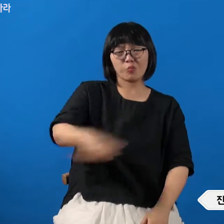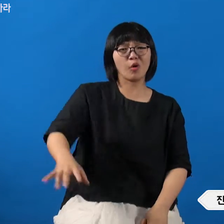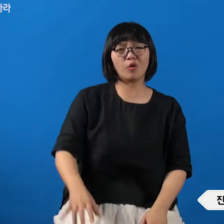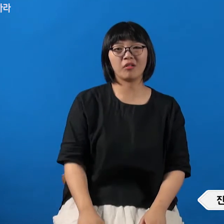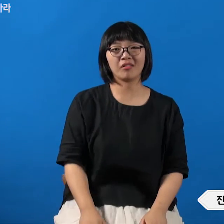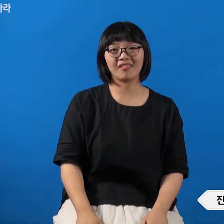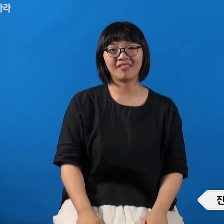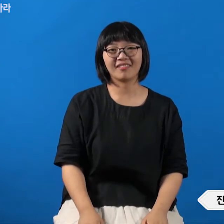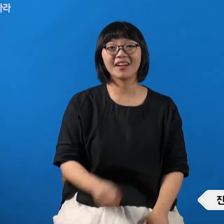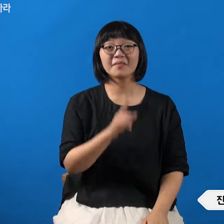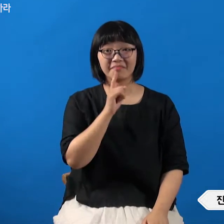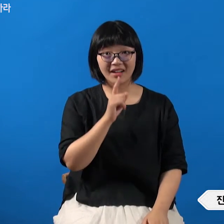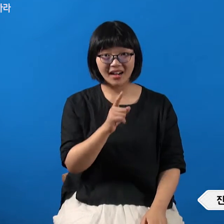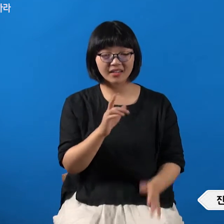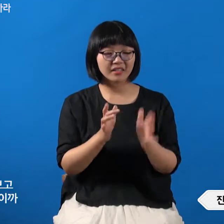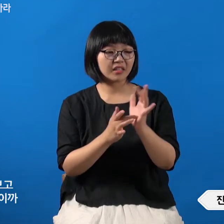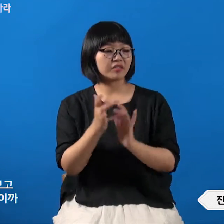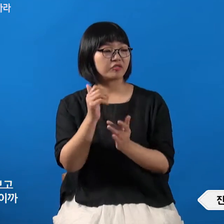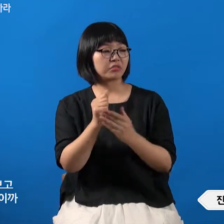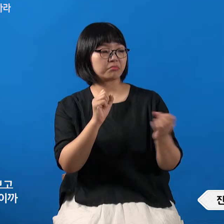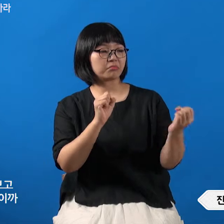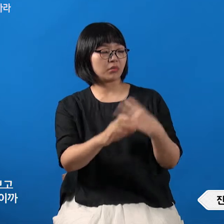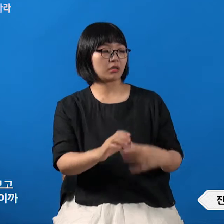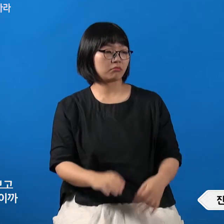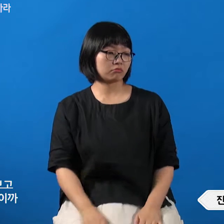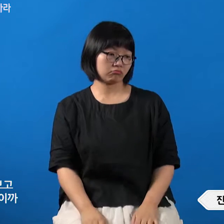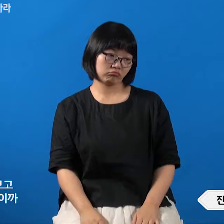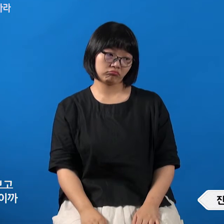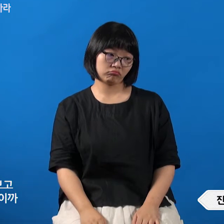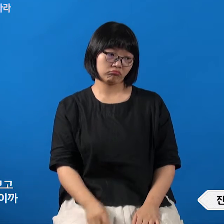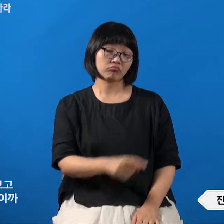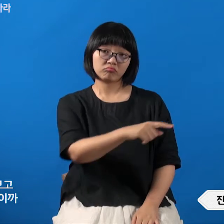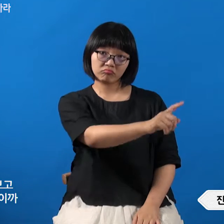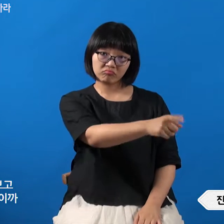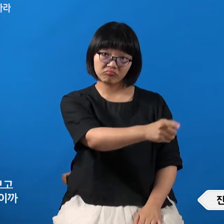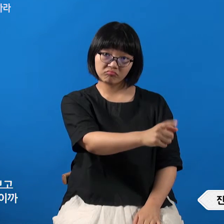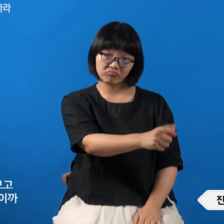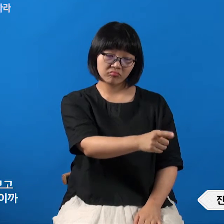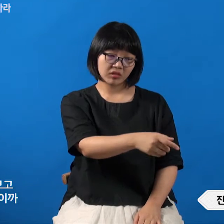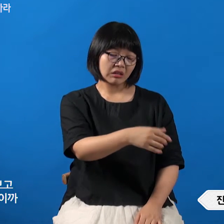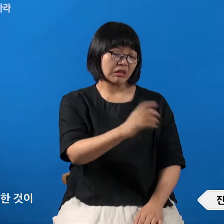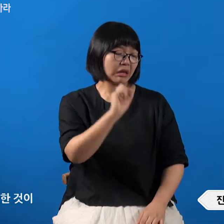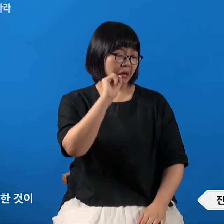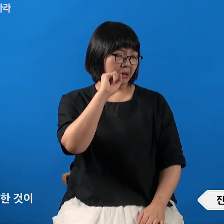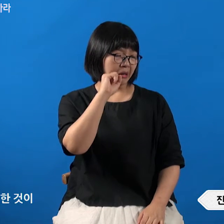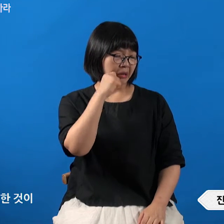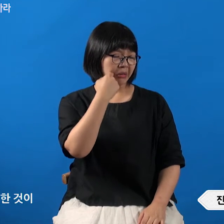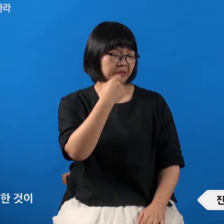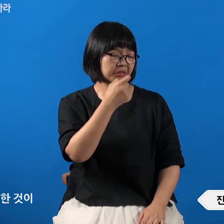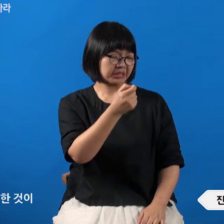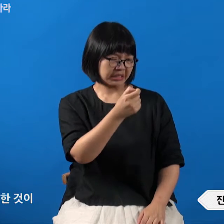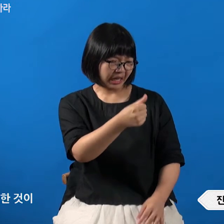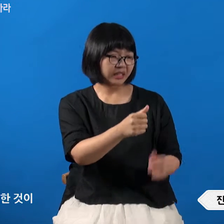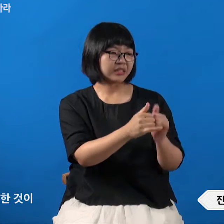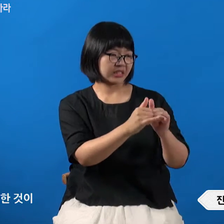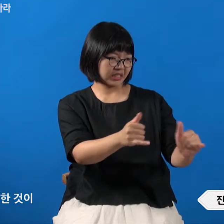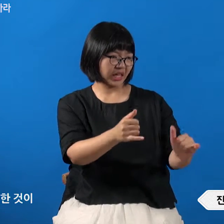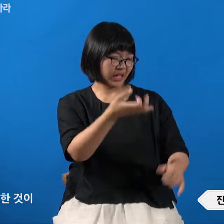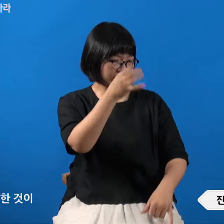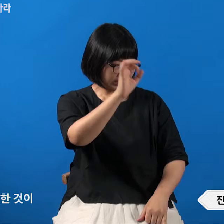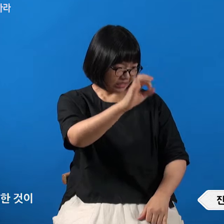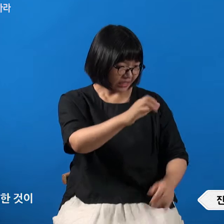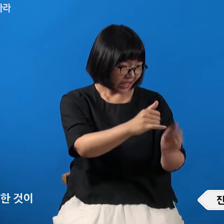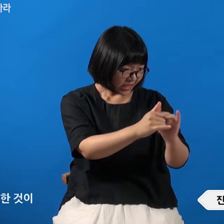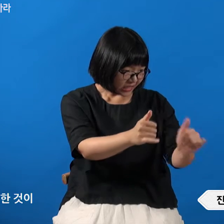하나님 말씀하십니다. 지극히 작은 자에게 한 것이 내게 한 것이고 지극히 작은 자에게